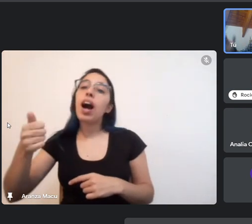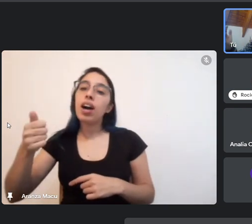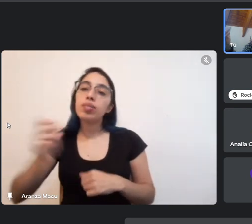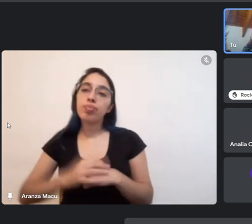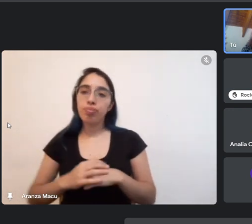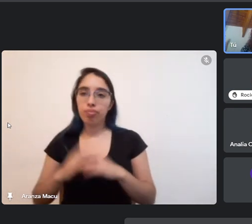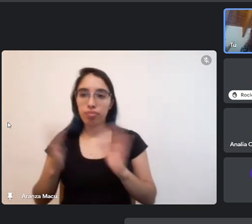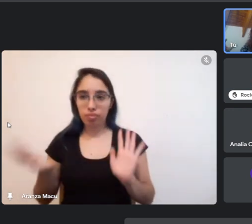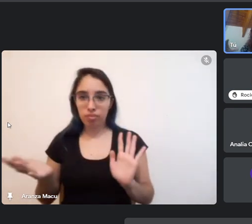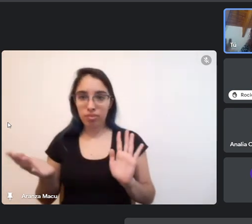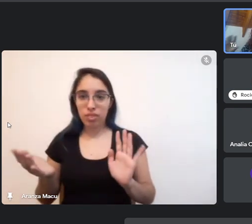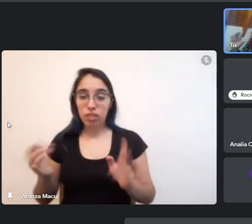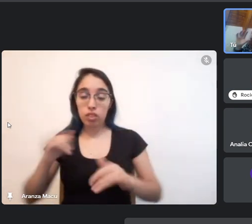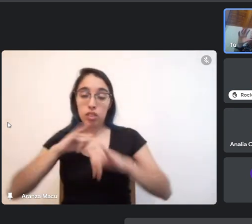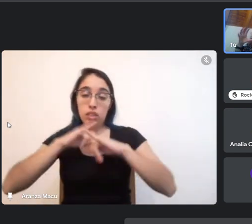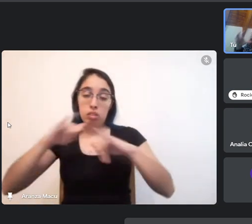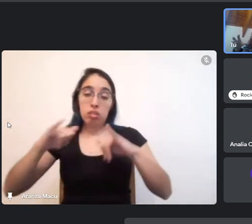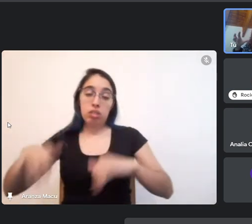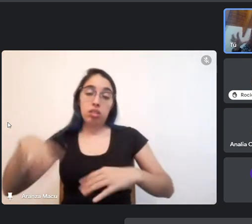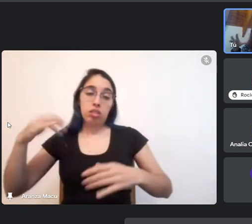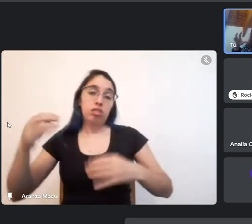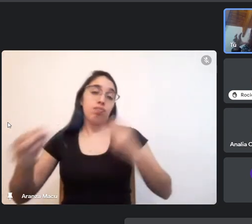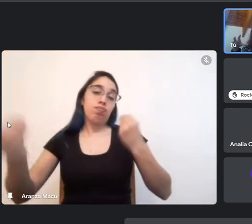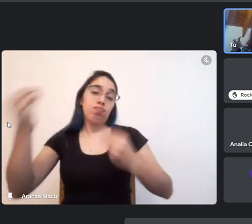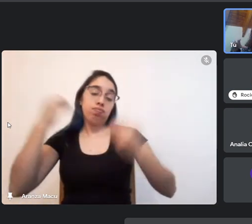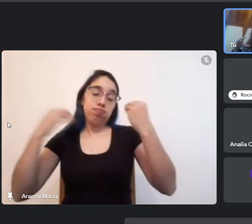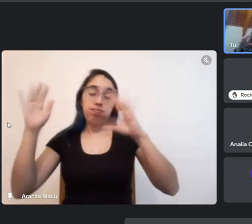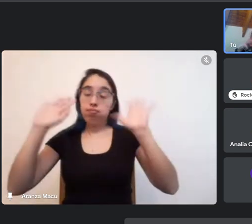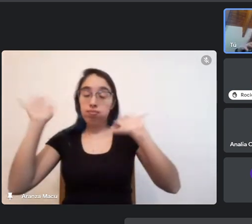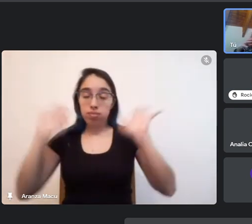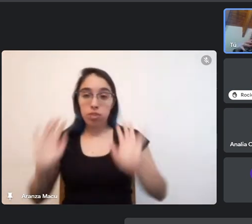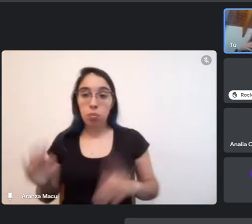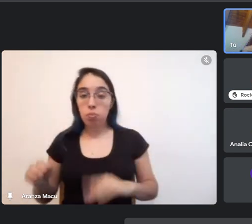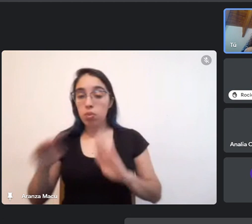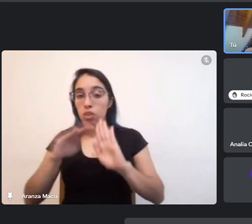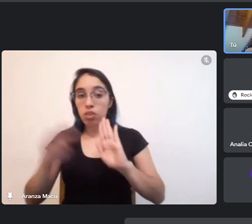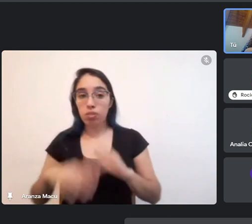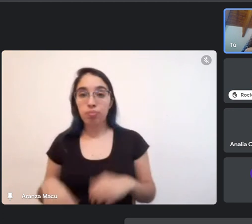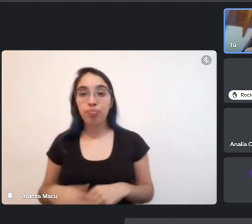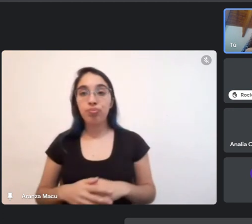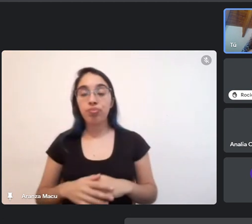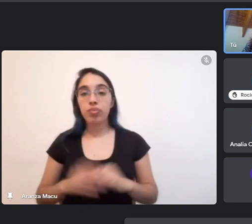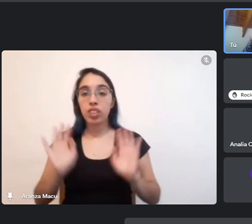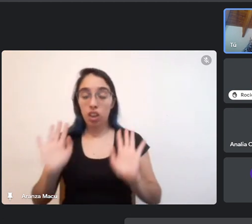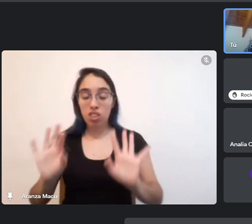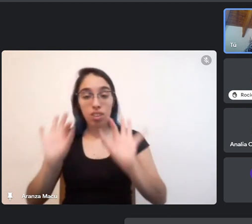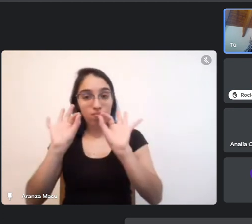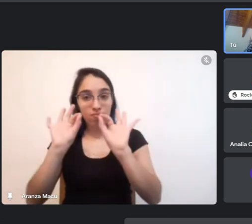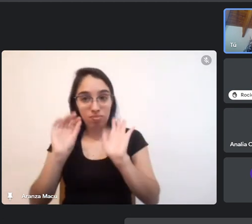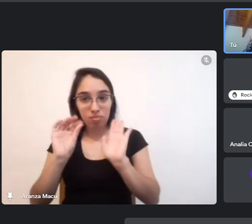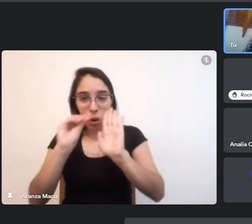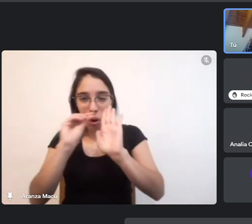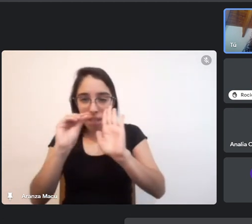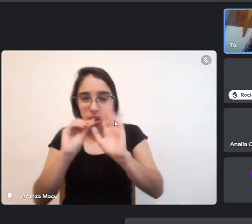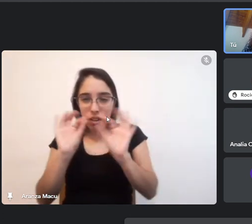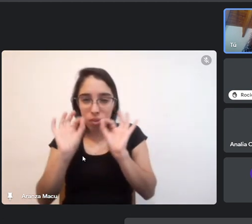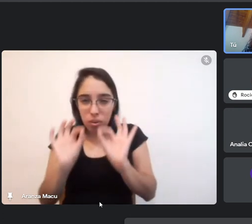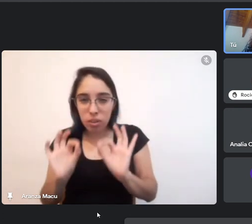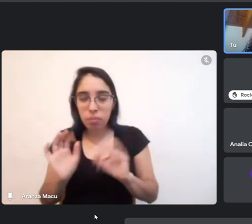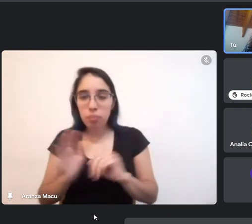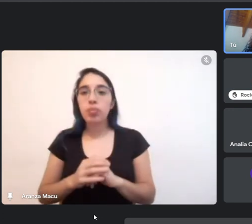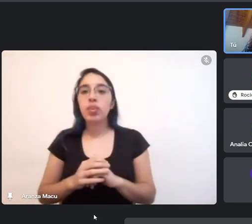la vamos a ver en detalle en cada caso, ¿sí? Rocío.